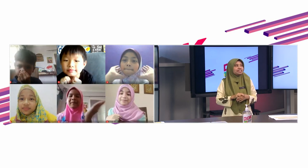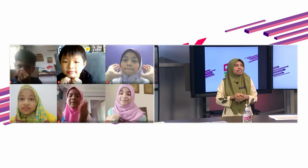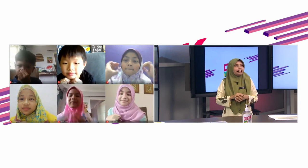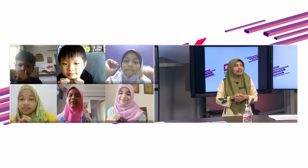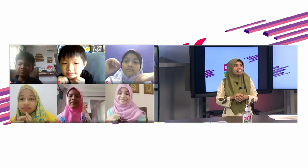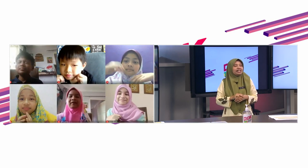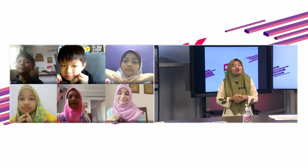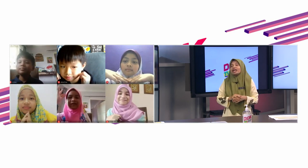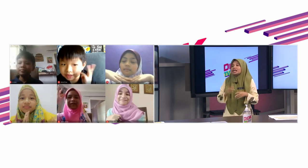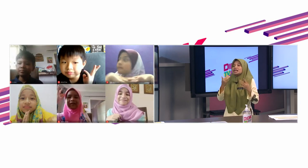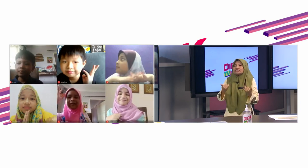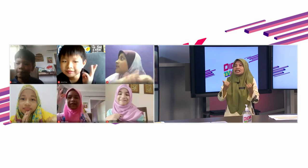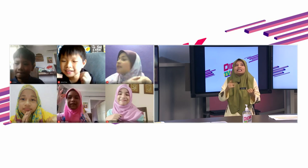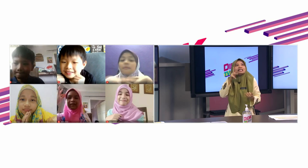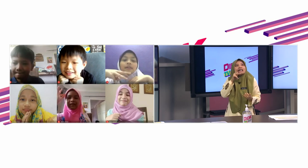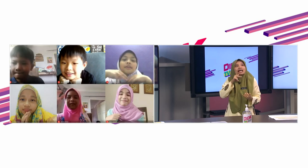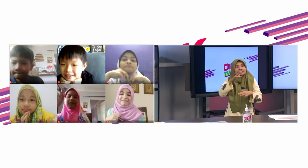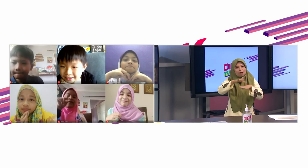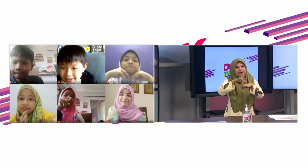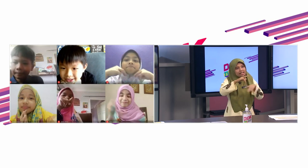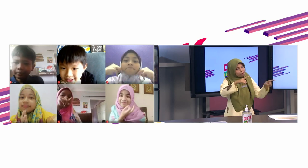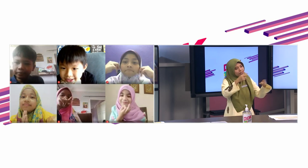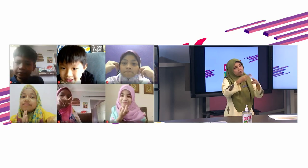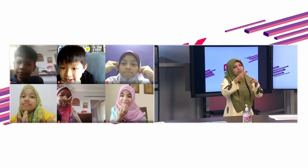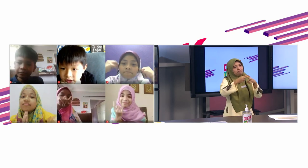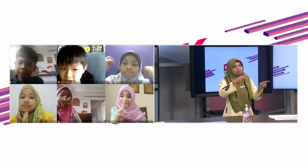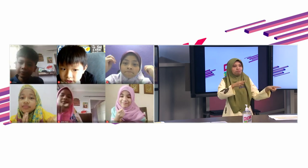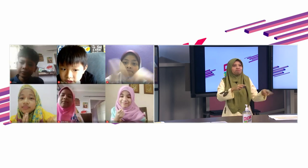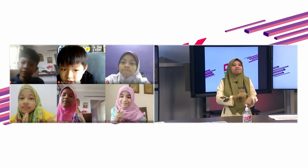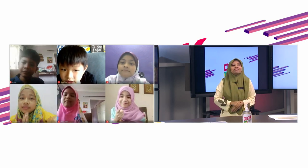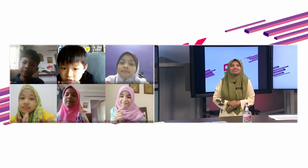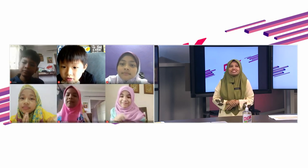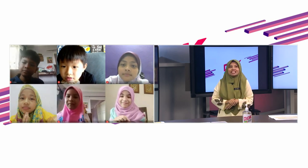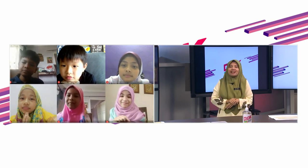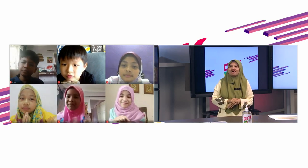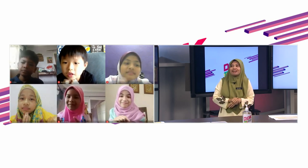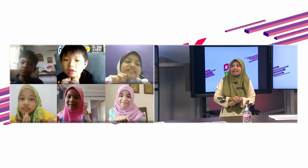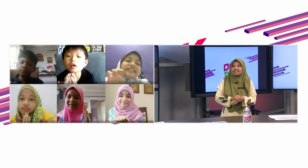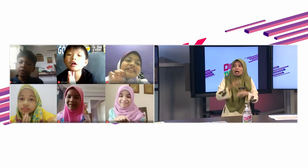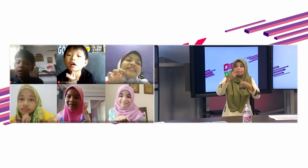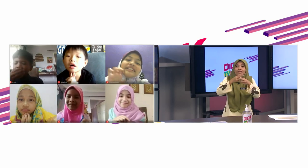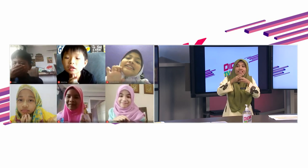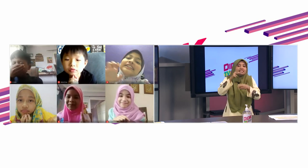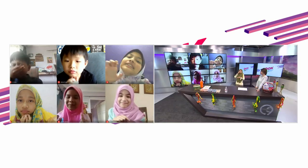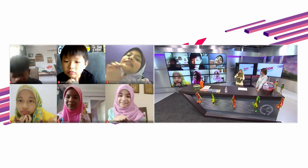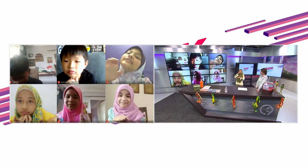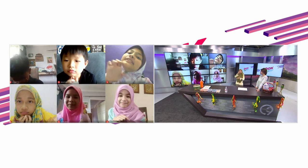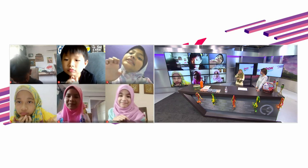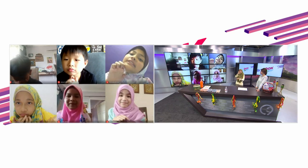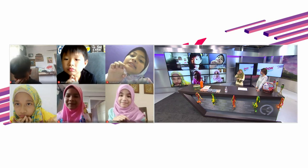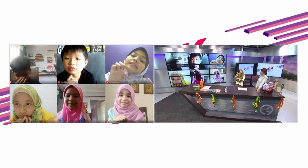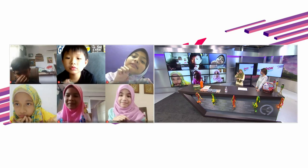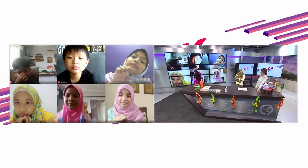karakter. Okey, okay. Sekarang kakak ni nak panggil apa nama? Ellie. Kak Ellie. Nama dia